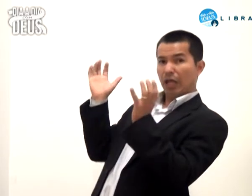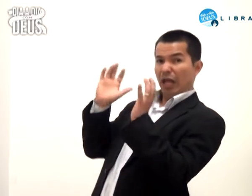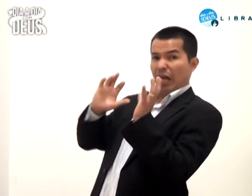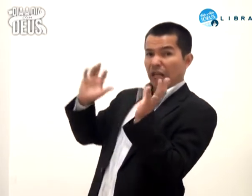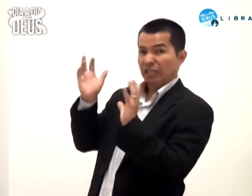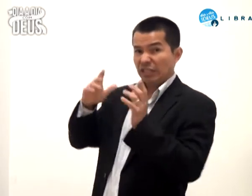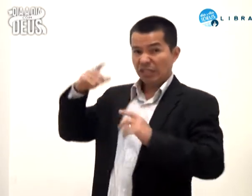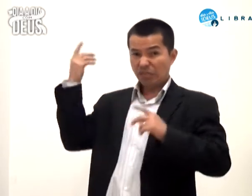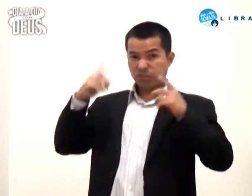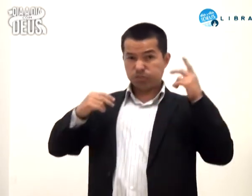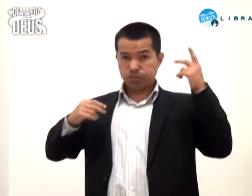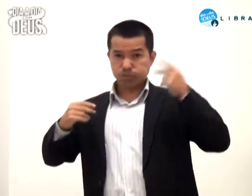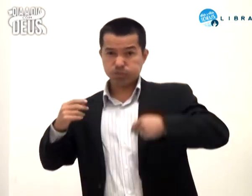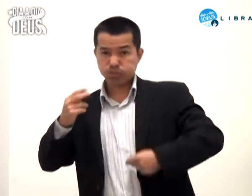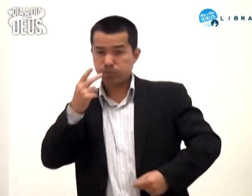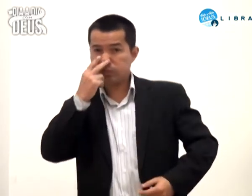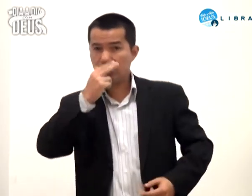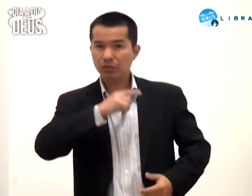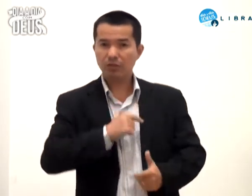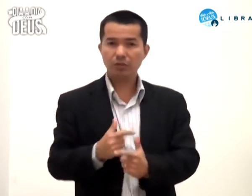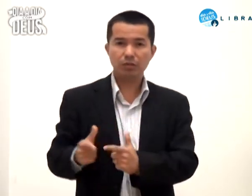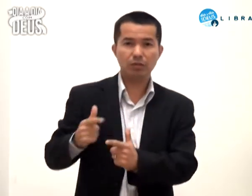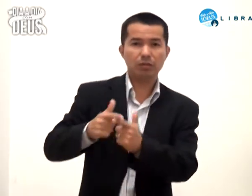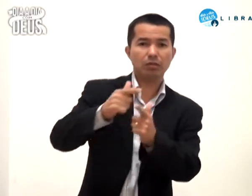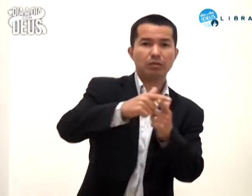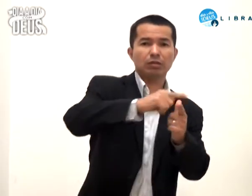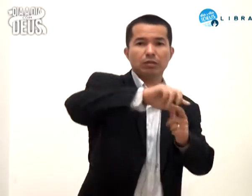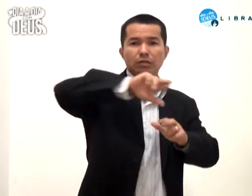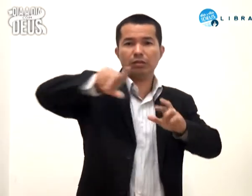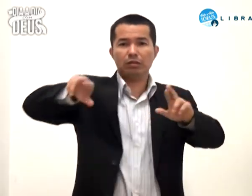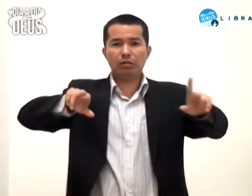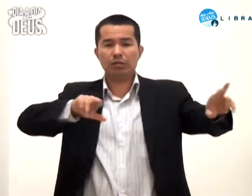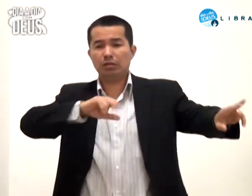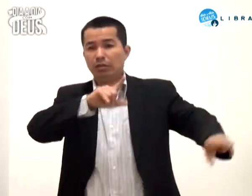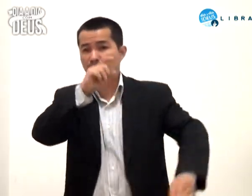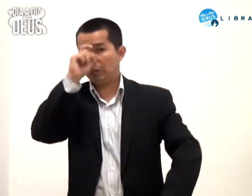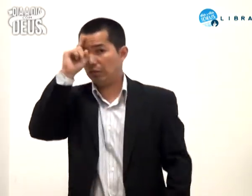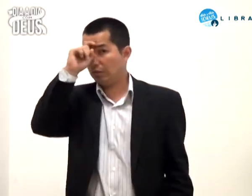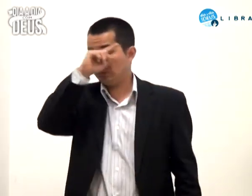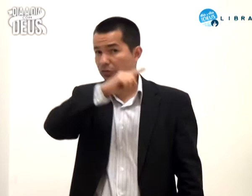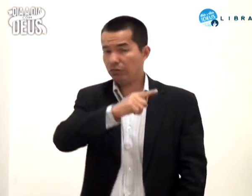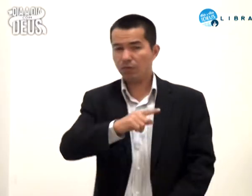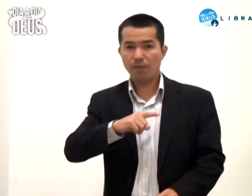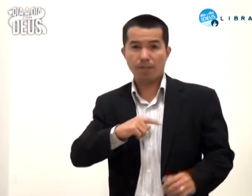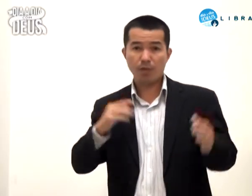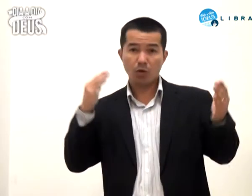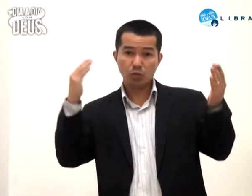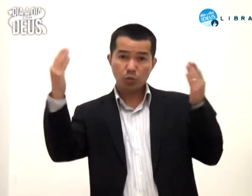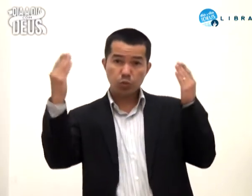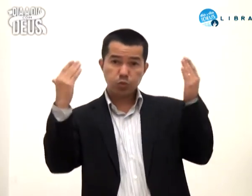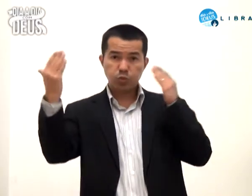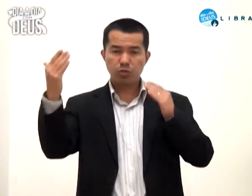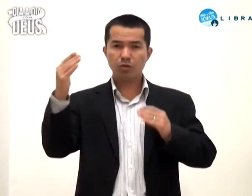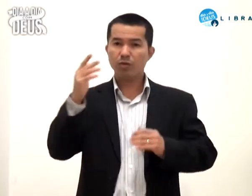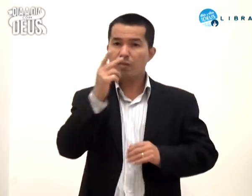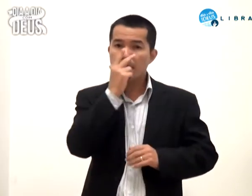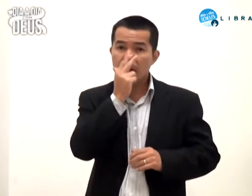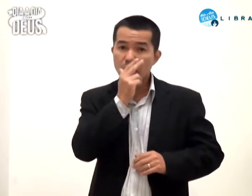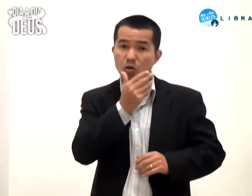falar que essa maldição é comparada como uma nuvem de gafanhotos que passa pela